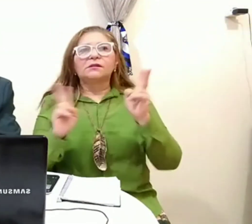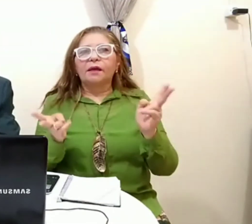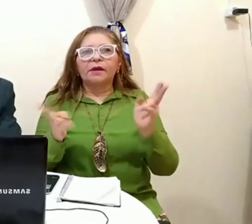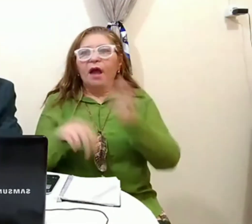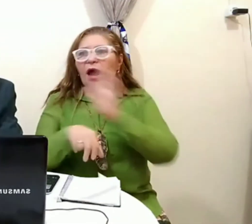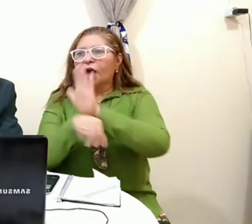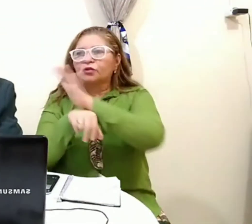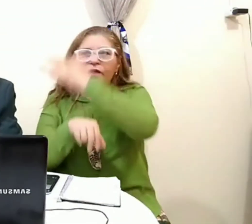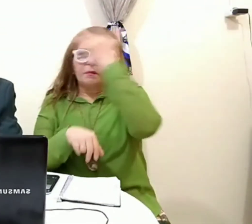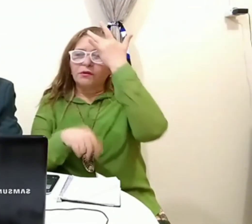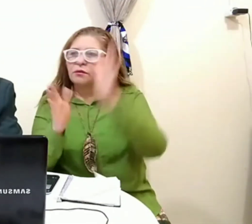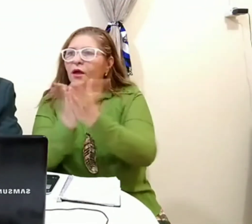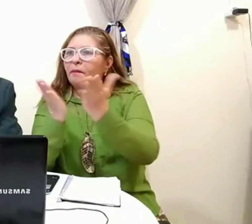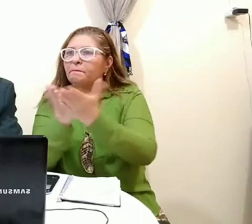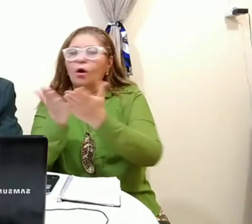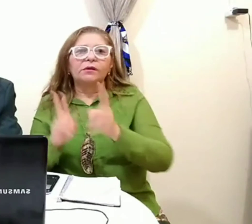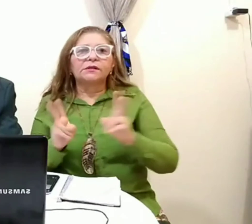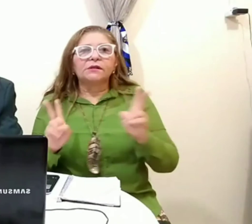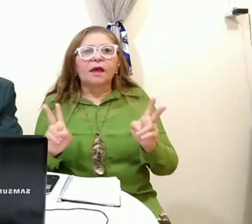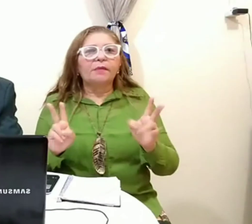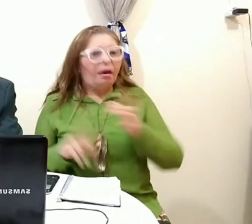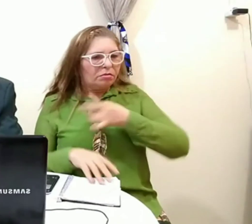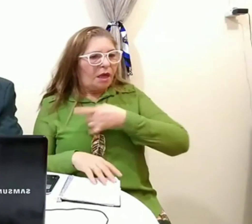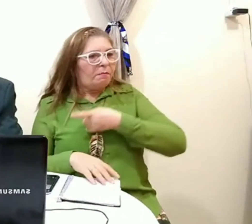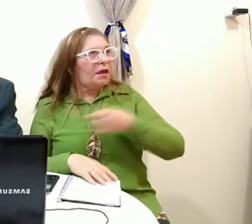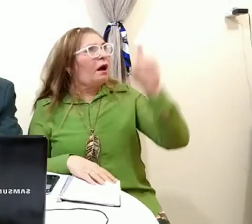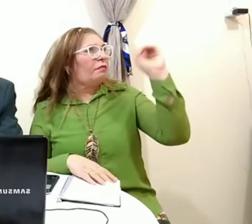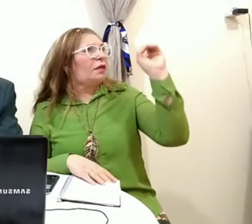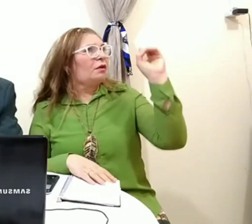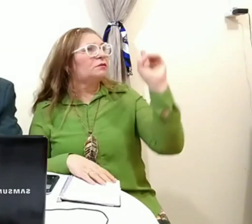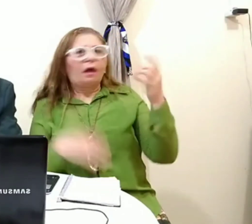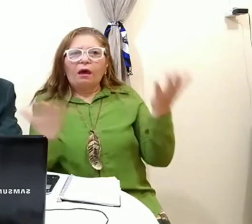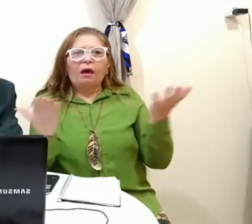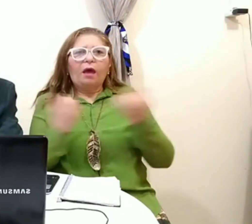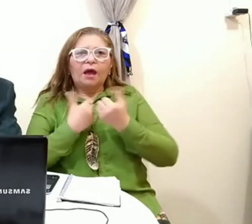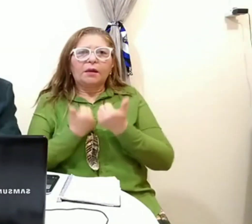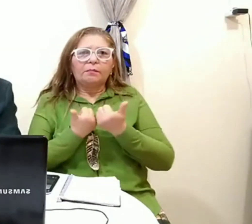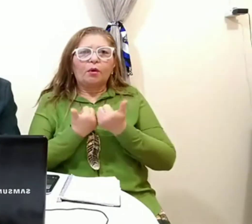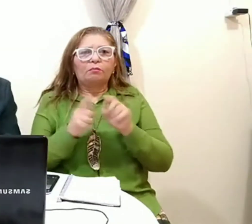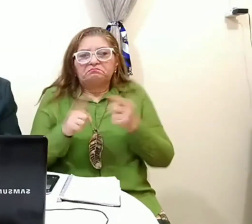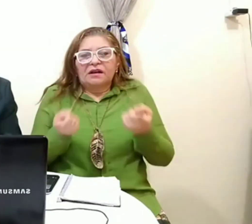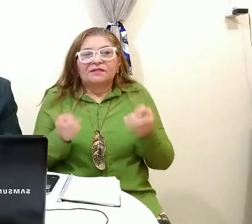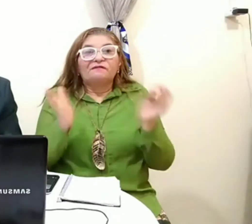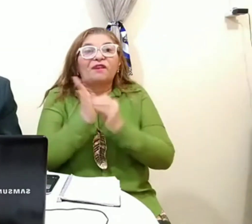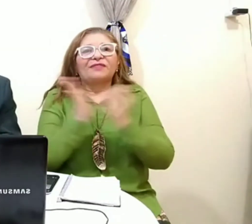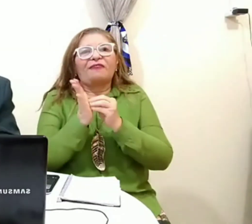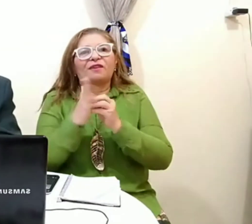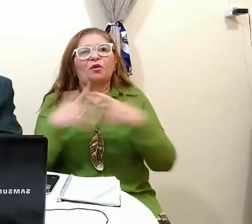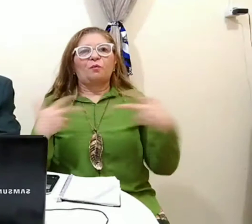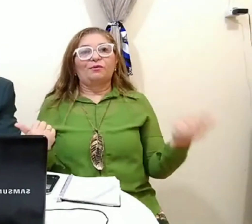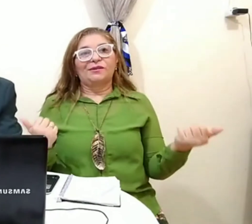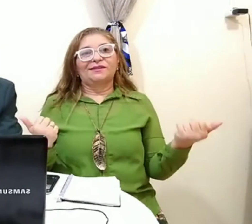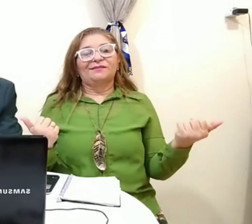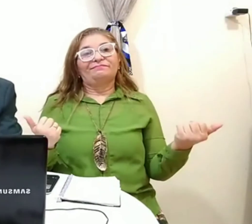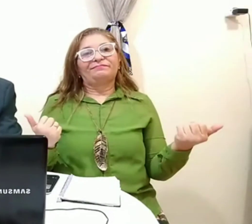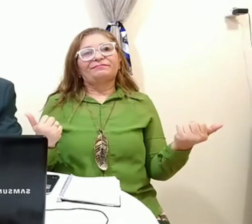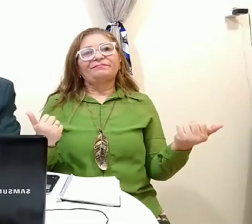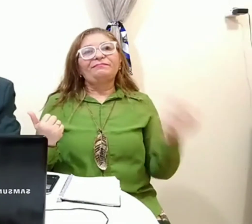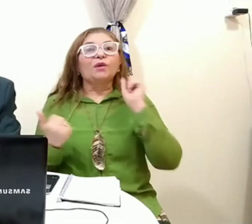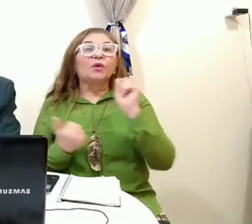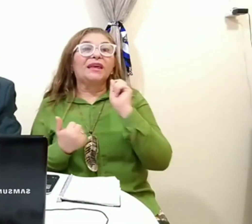ajudava as pessoas, que era temente a Deus e piedoso diante das pessoas. Bom, mas isto não